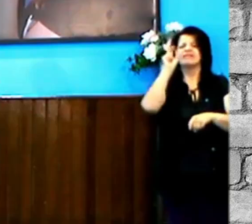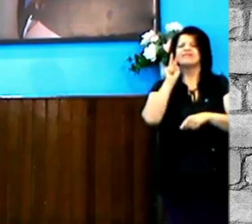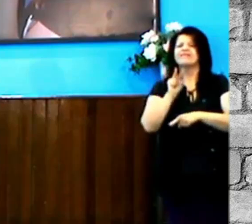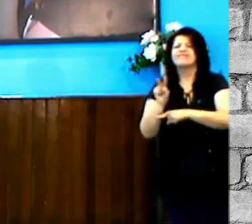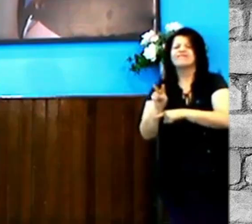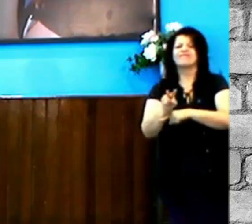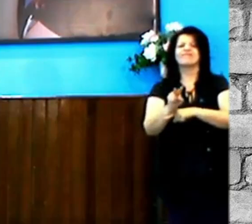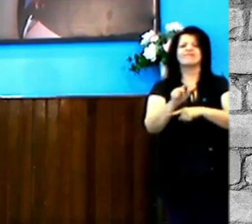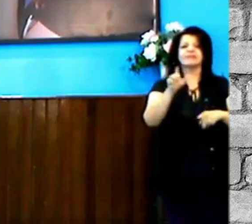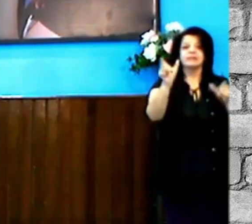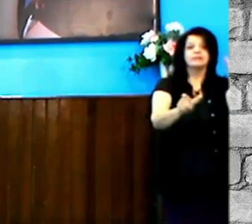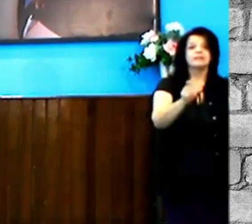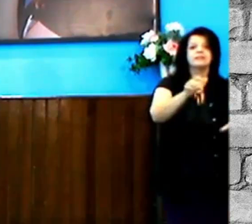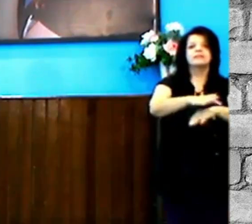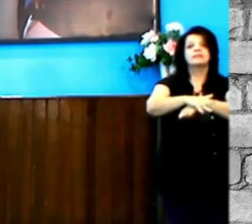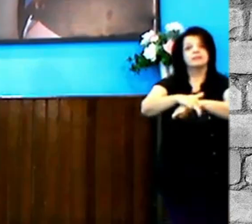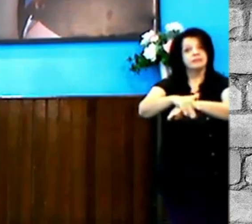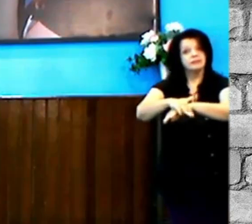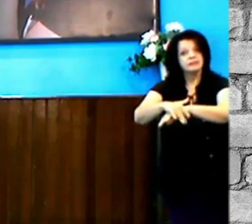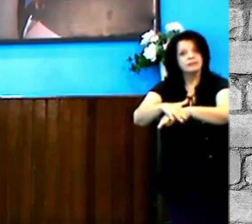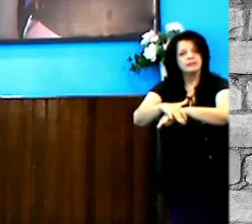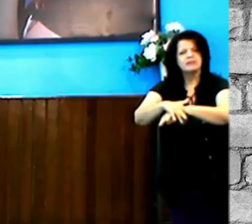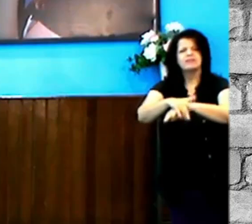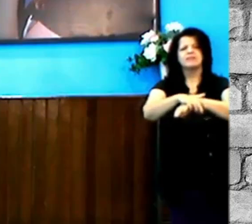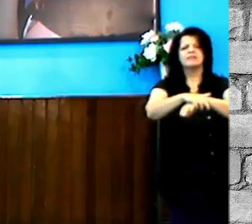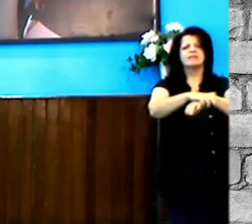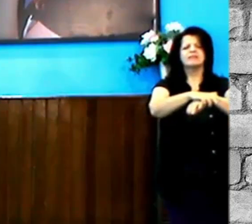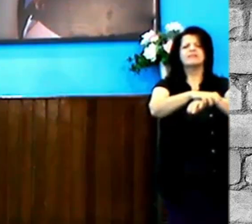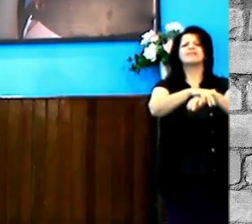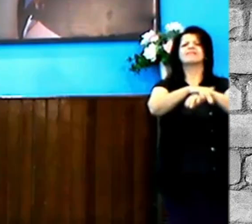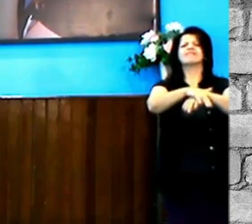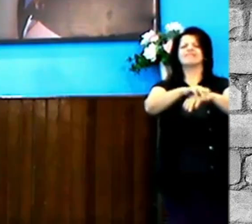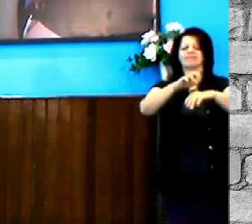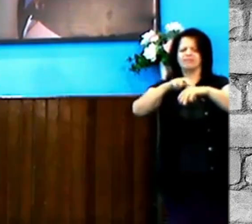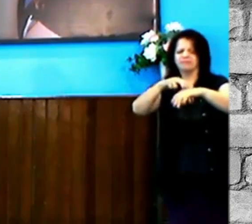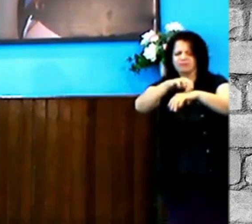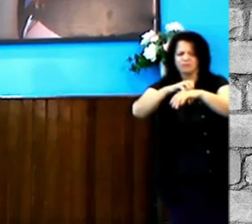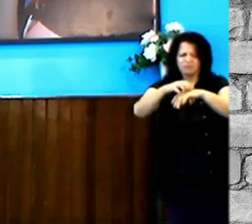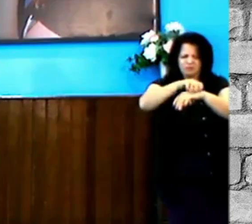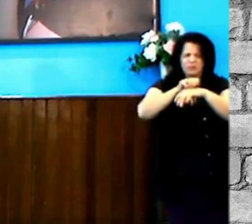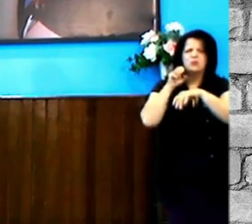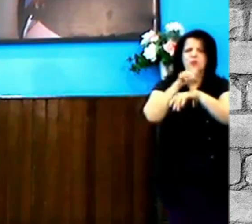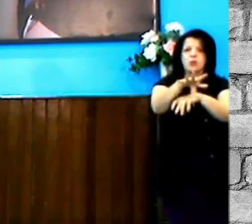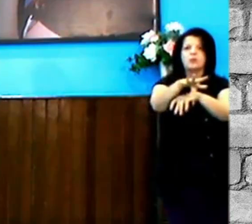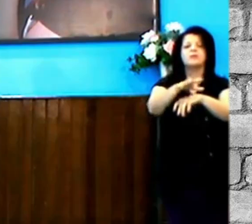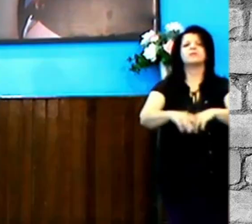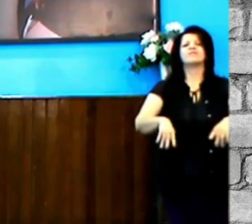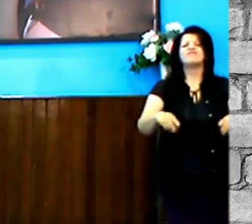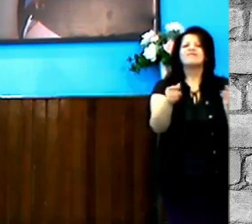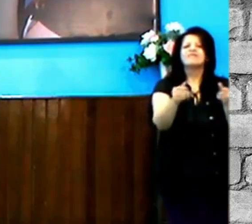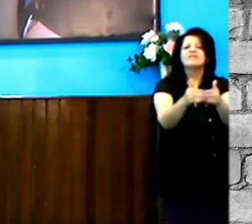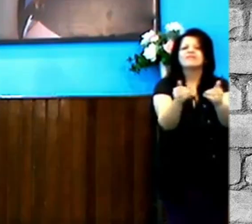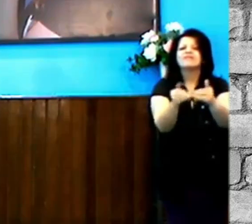infectadas, tanto em Campinas como em outros lugares do país e do mundo também. Porque nós precisamos rogar a Deus a favor dessas pessoas,